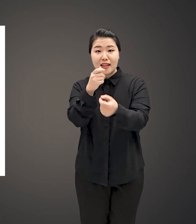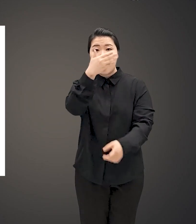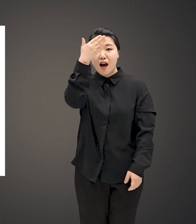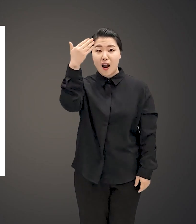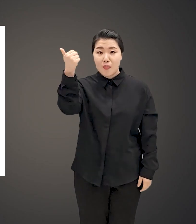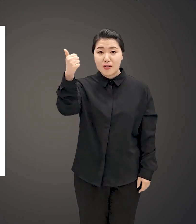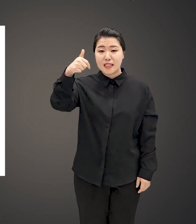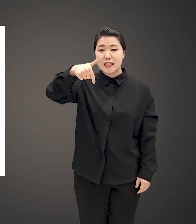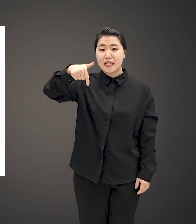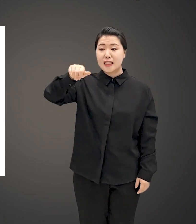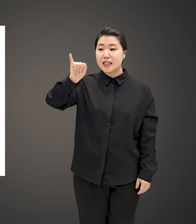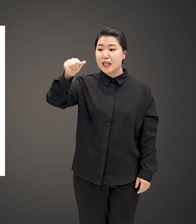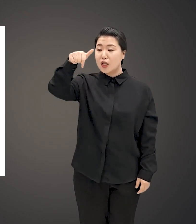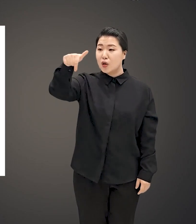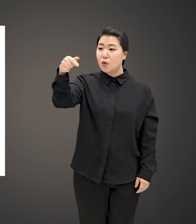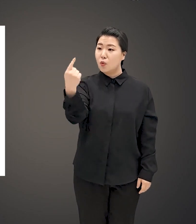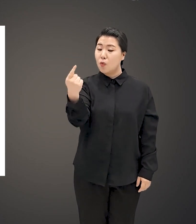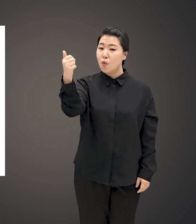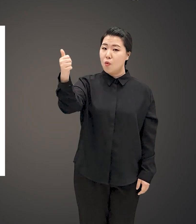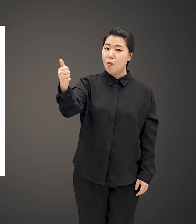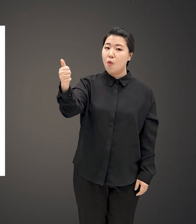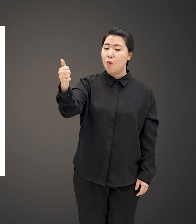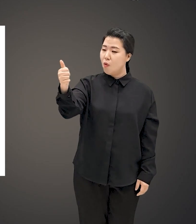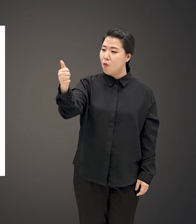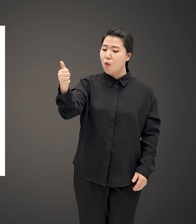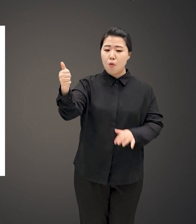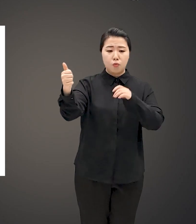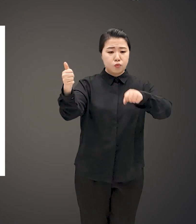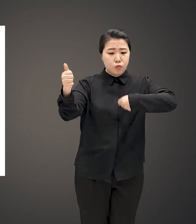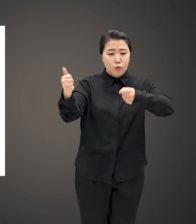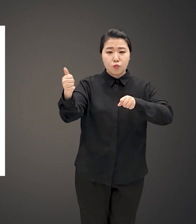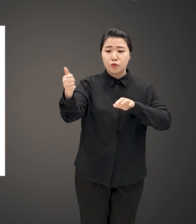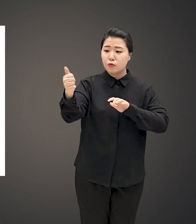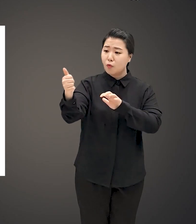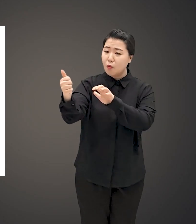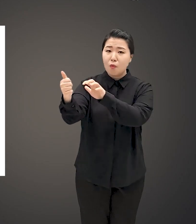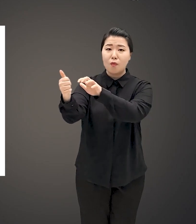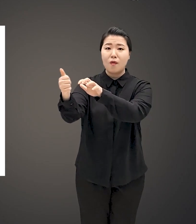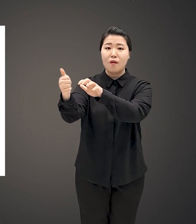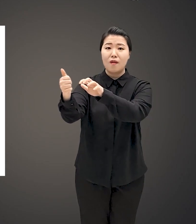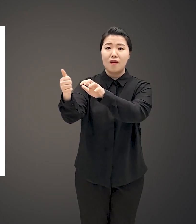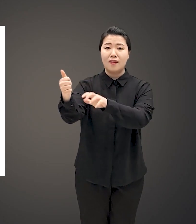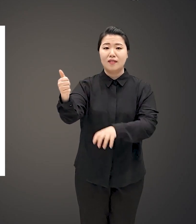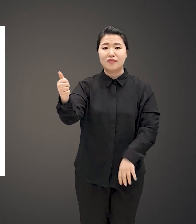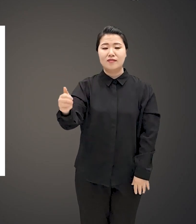있습니다. 모든 동물들은 끼꼬 할아버지만 졸졸 쫓아다니지요.